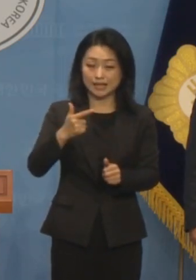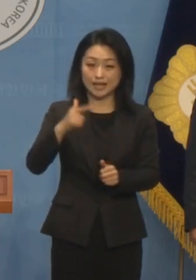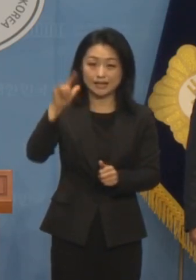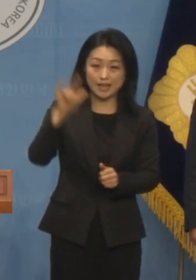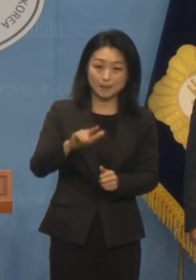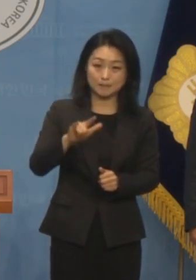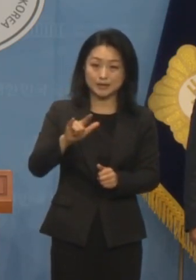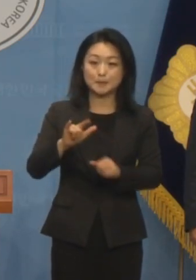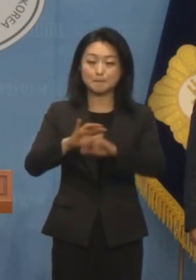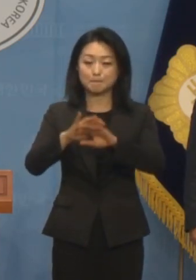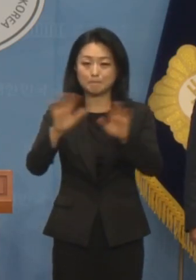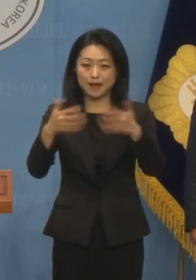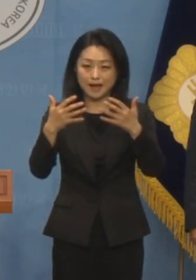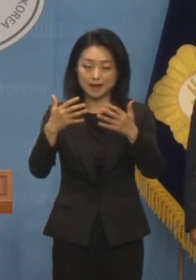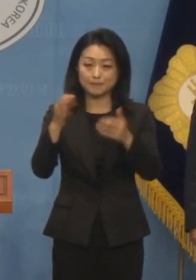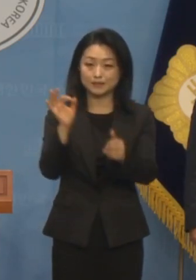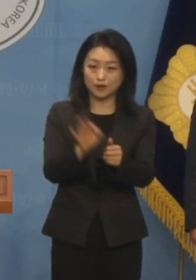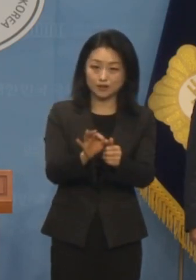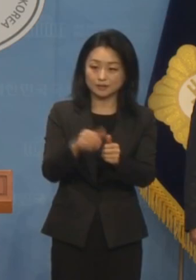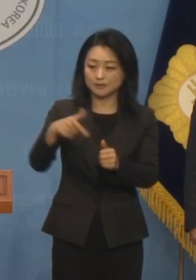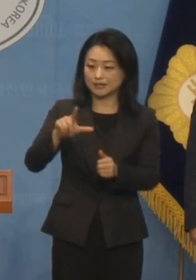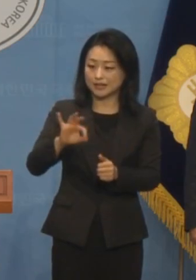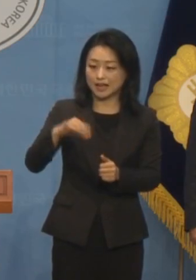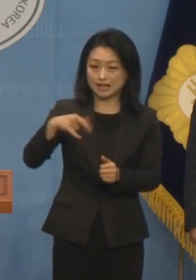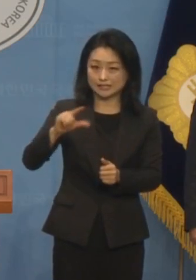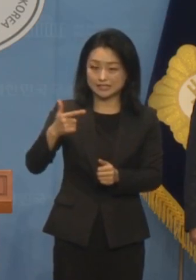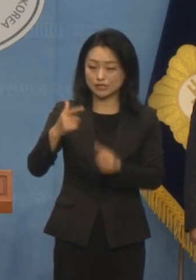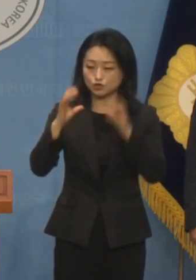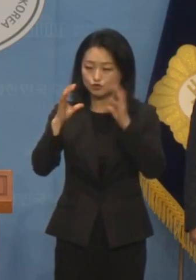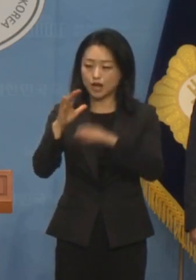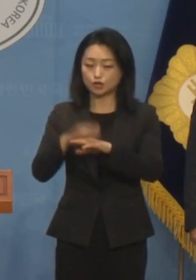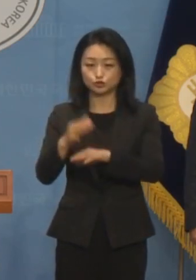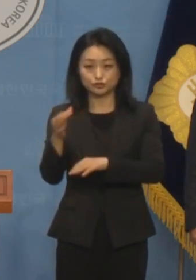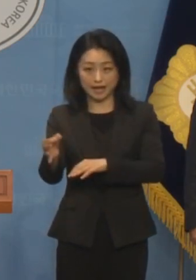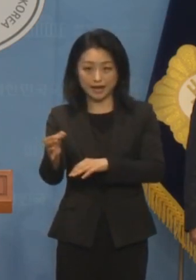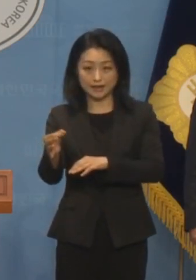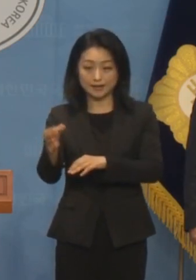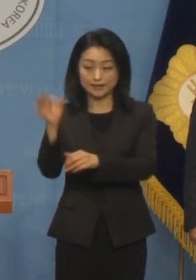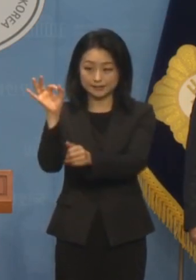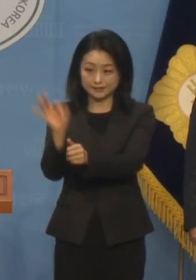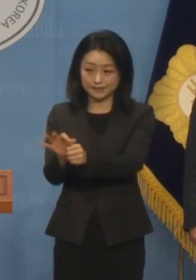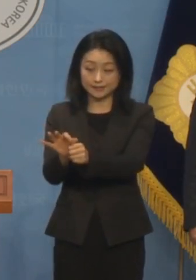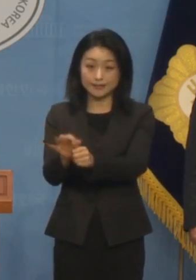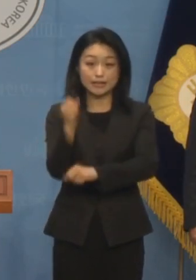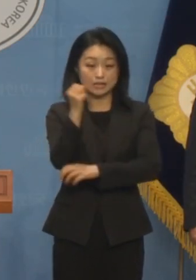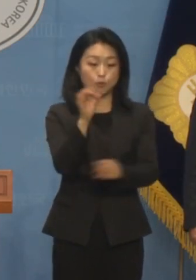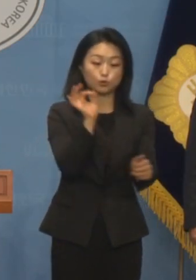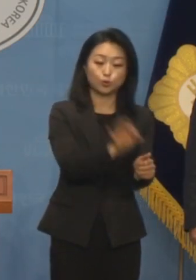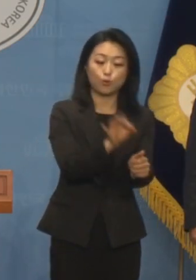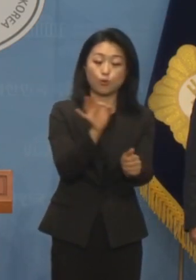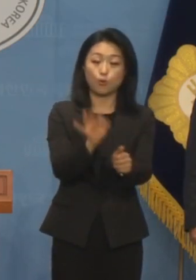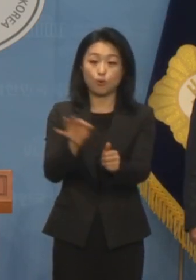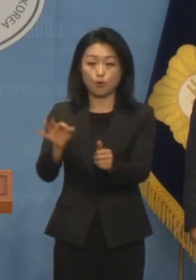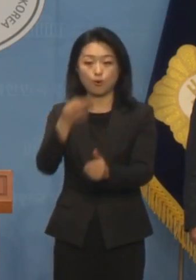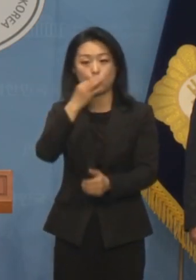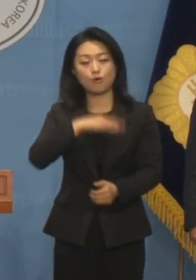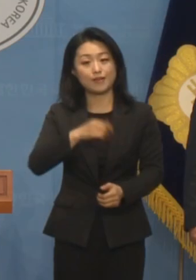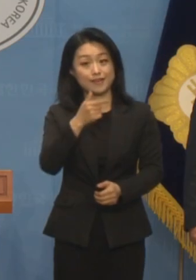햇빛바람연금, 강진의 육아수당처럼 이미 지역에서부터 기본소득 제도화의 성과들이 누적되고